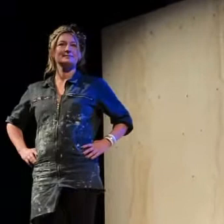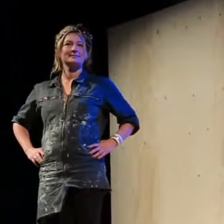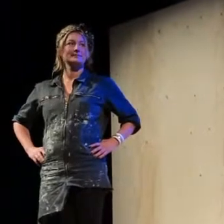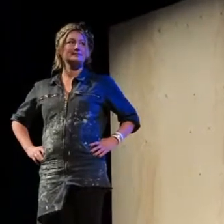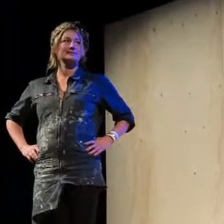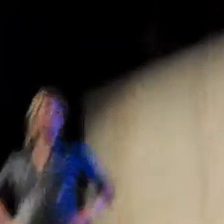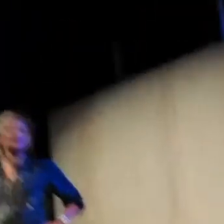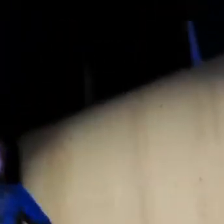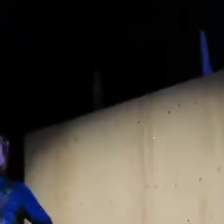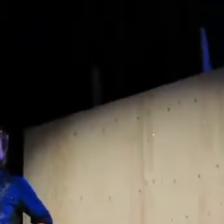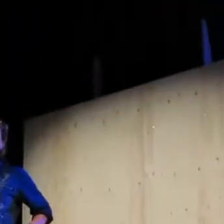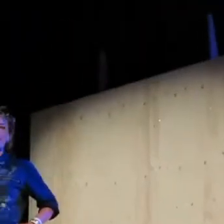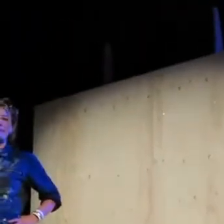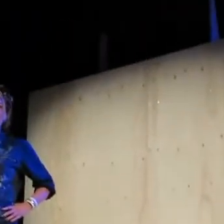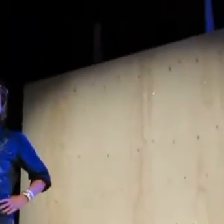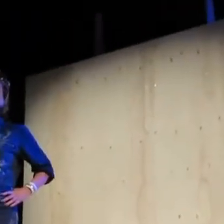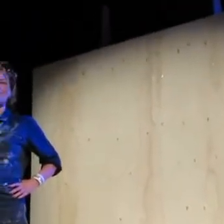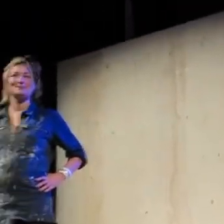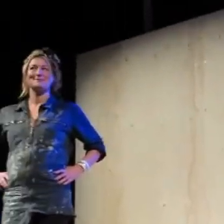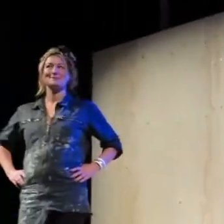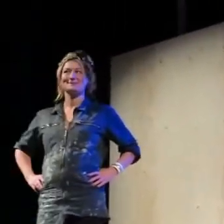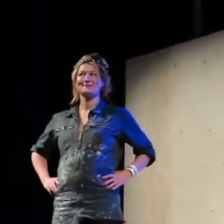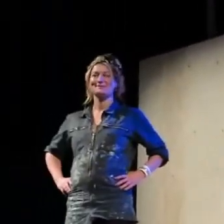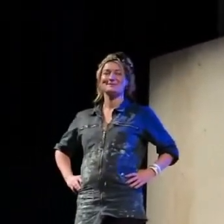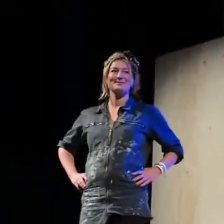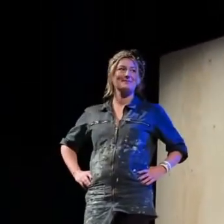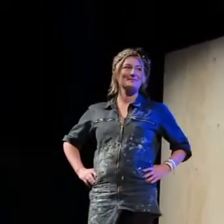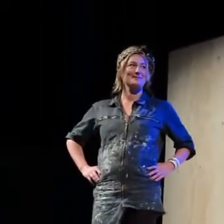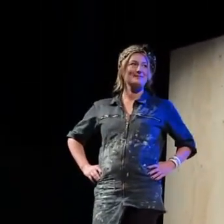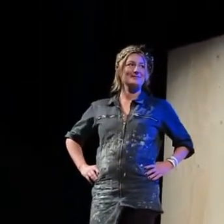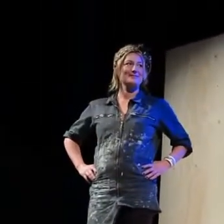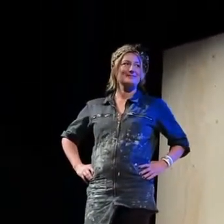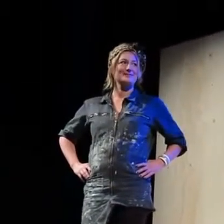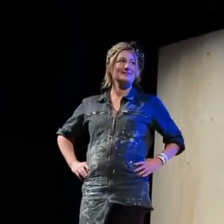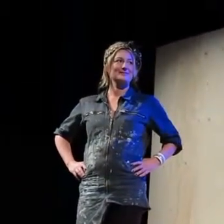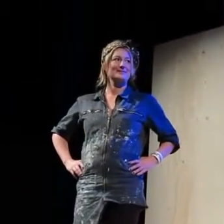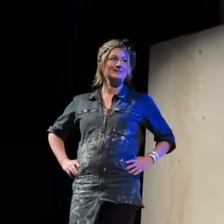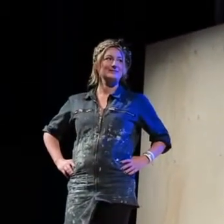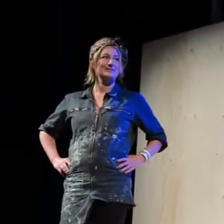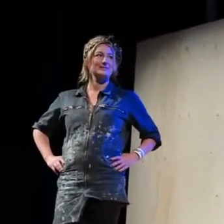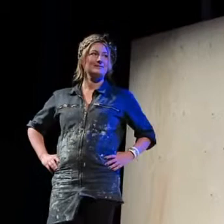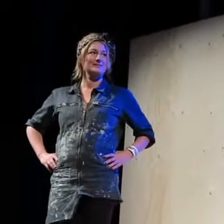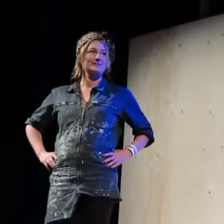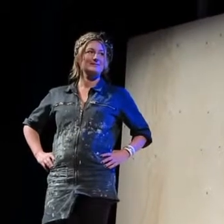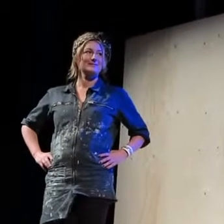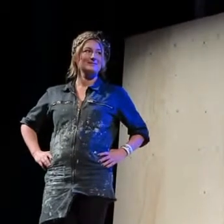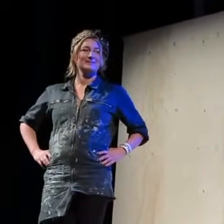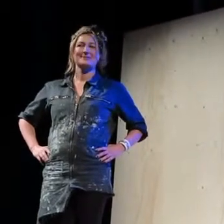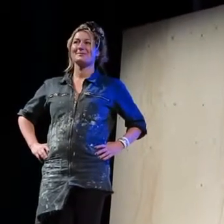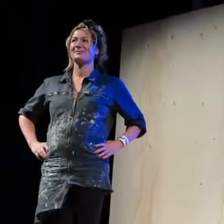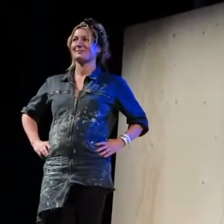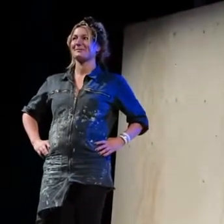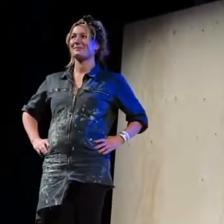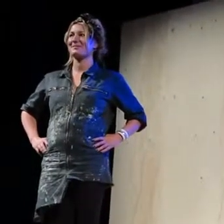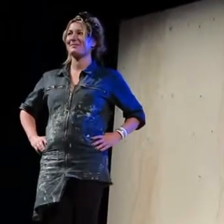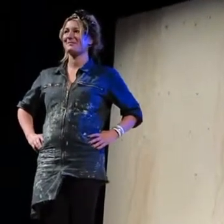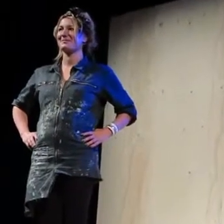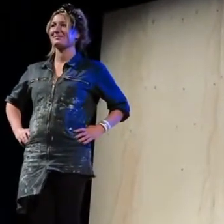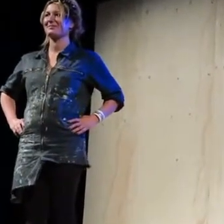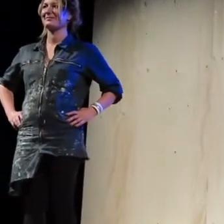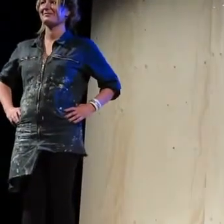scenen live. Är inte det coolt? Så vi får se hur det går. Och snälla, måla mig fint. Alltså.